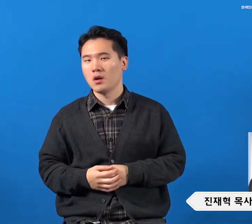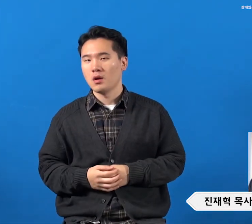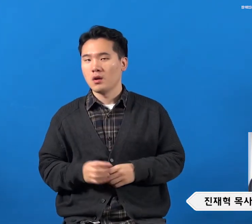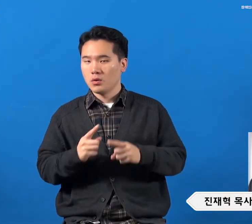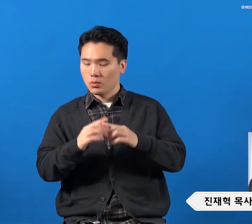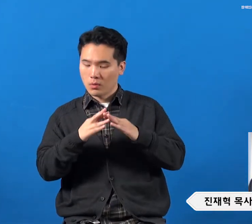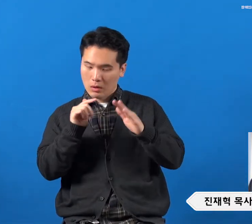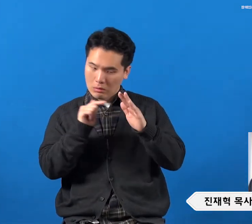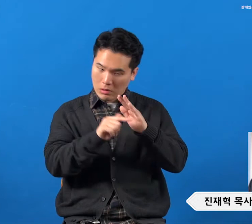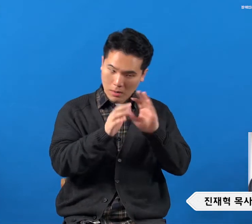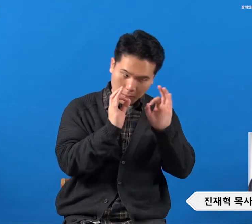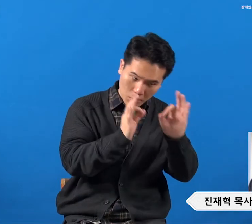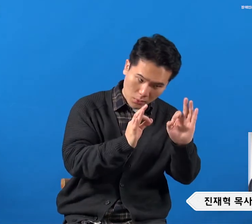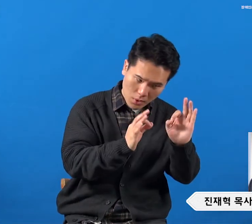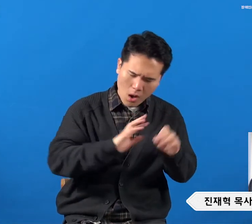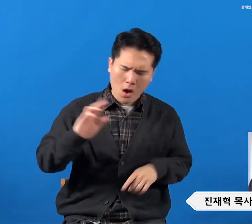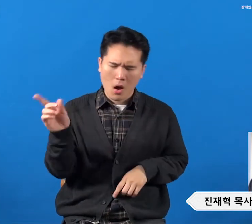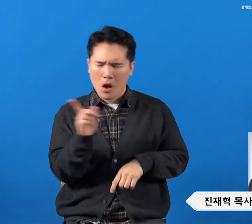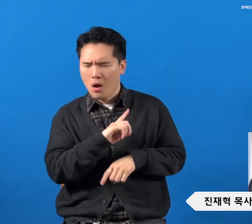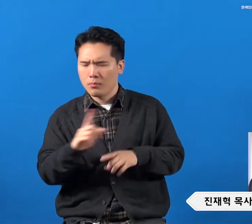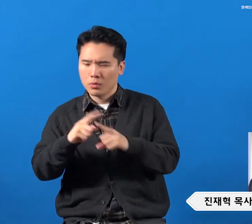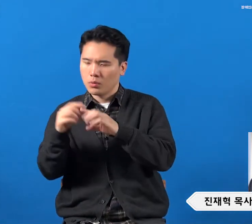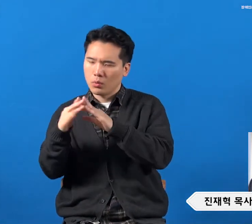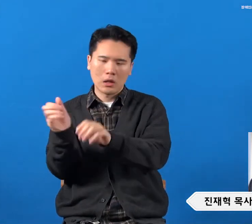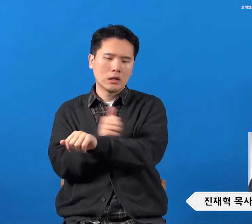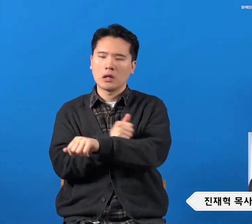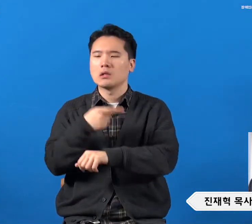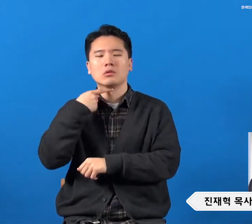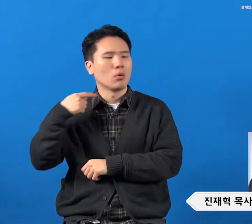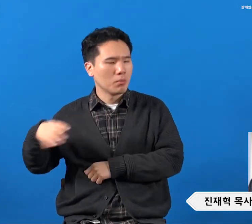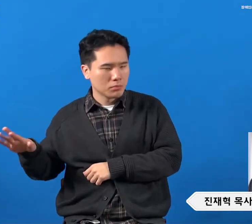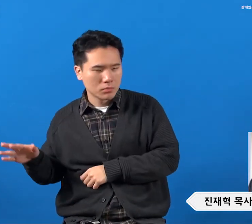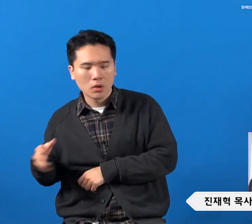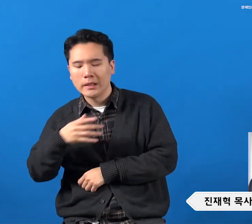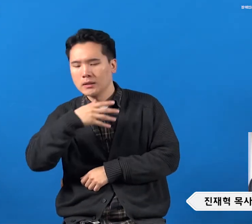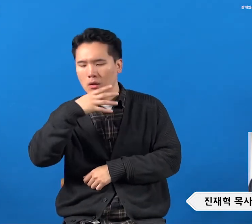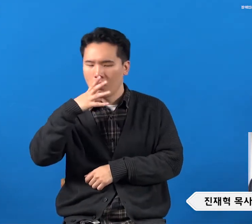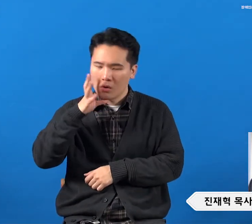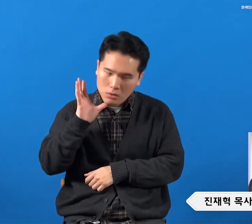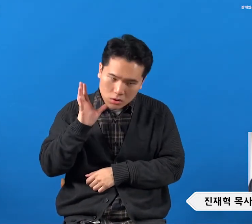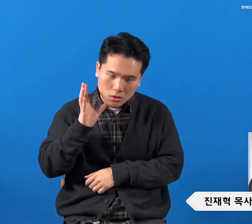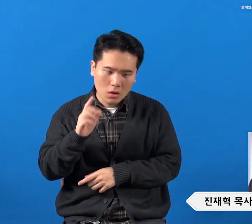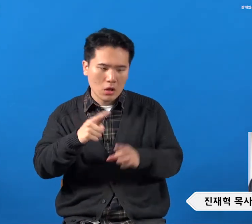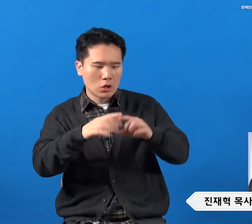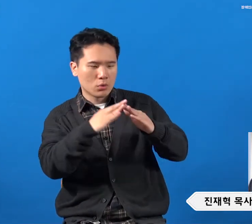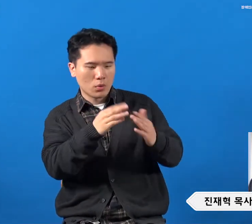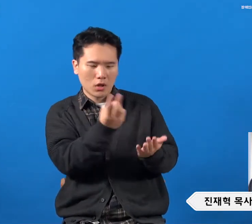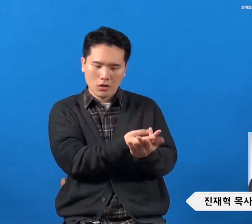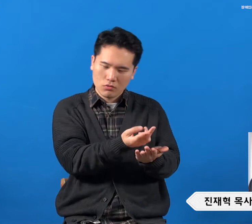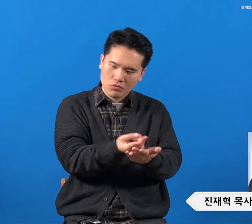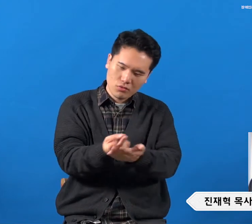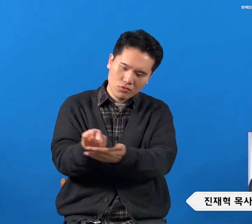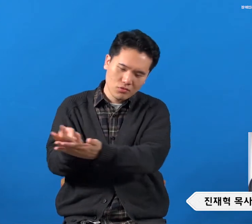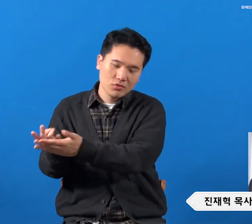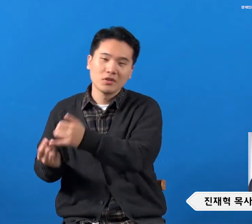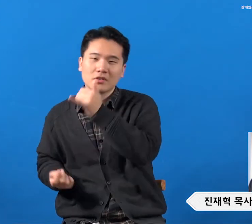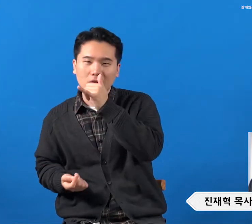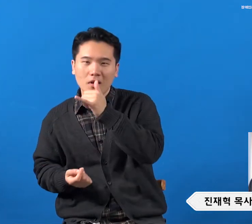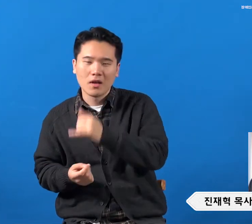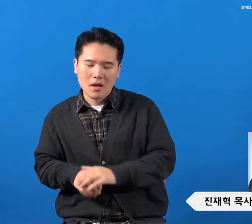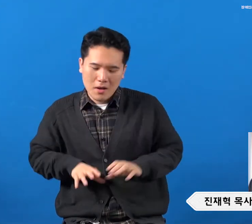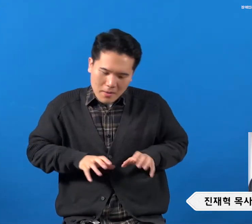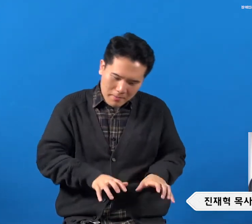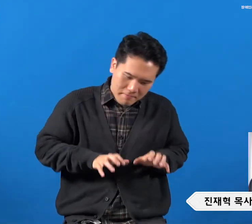교회에 와보지 않았던 많은 어르신들이 교회에 다 누워 계십니다. 마사지를 받고 계시는